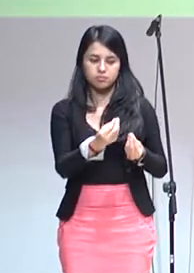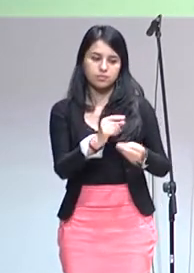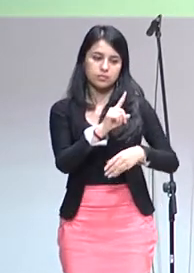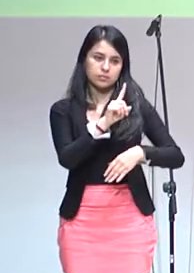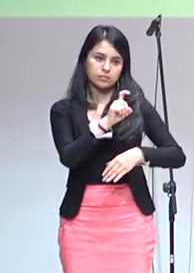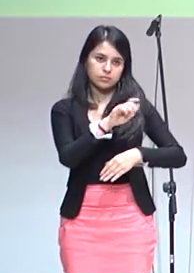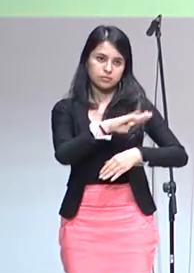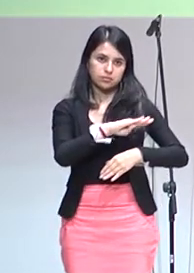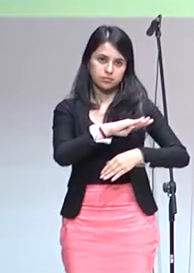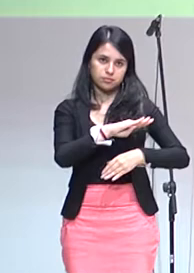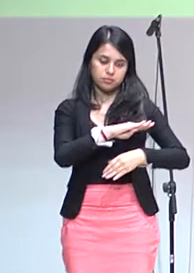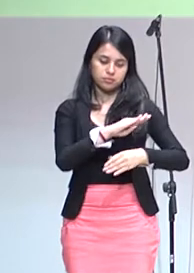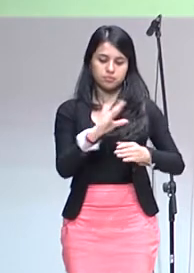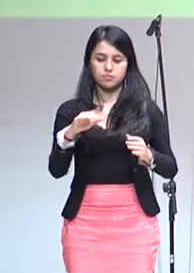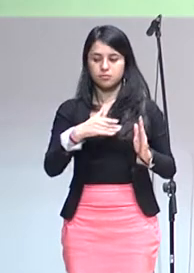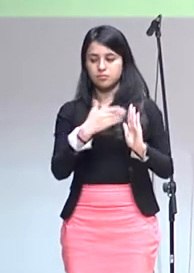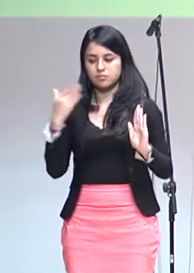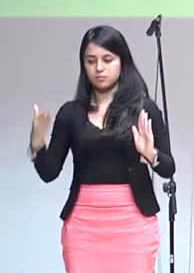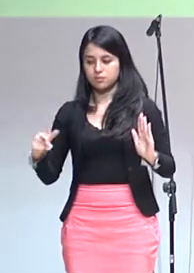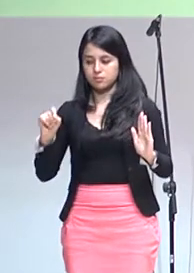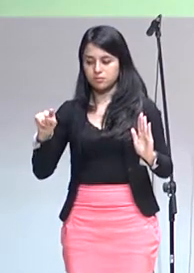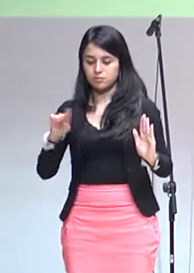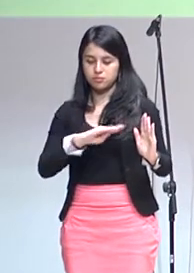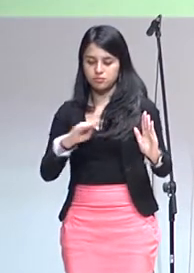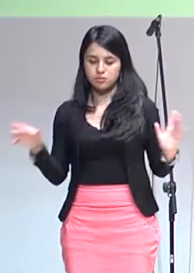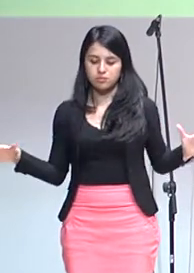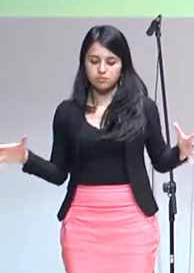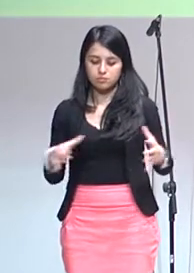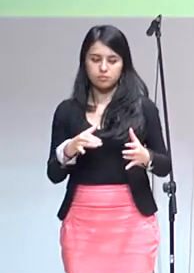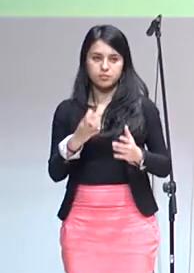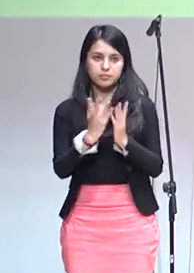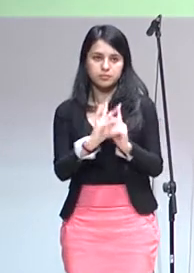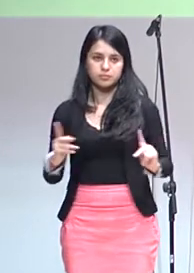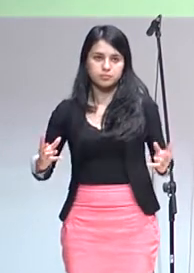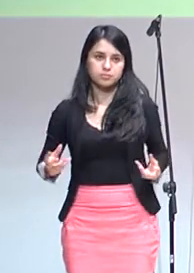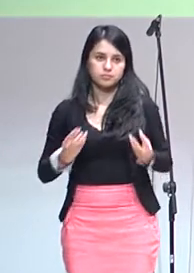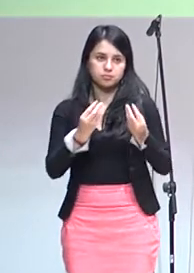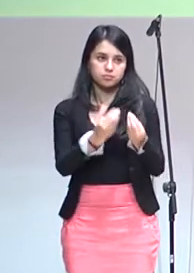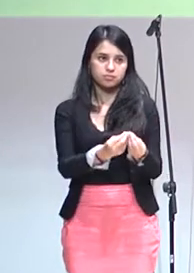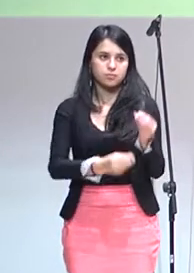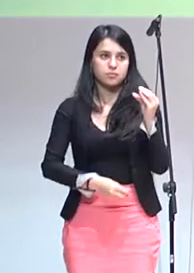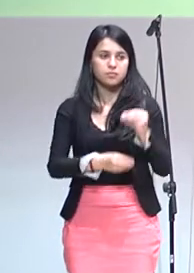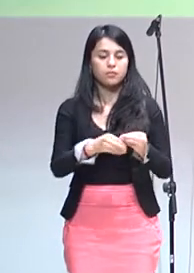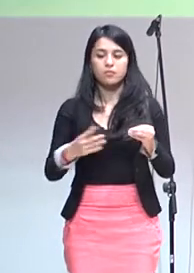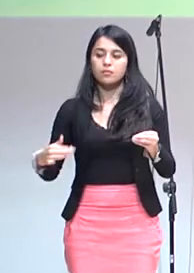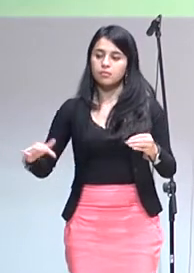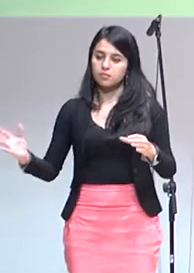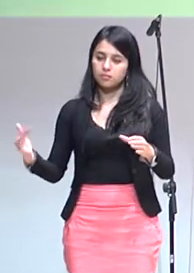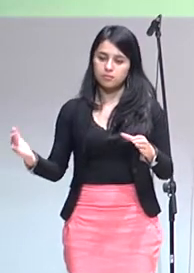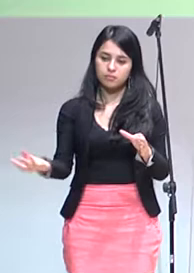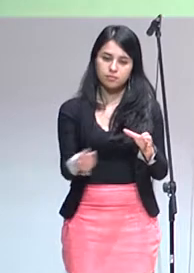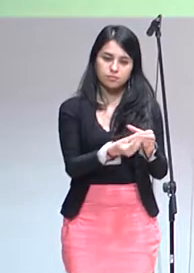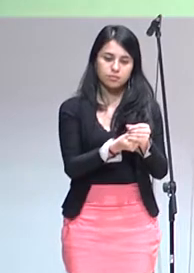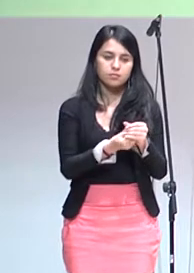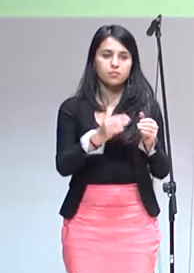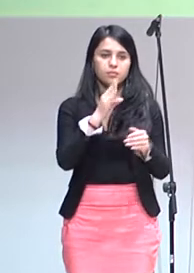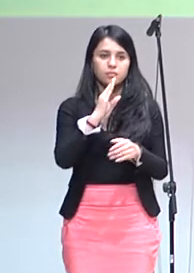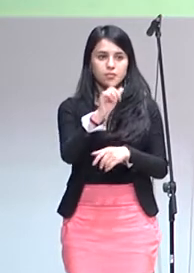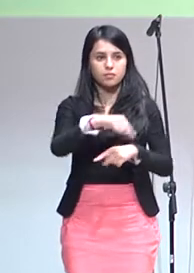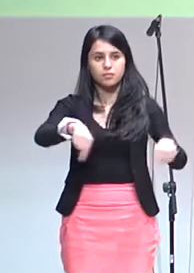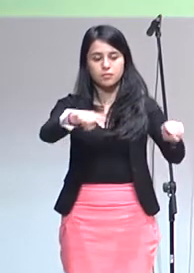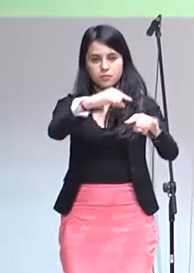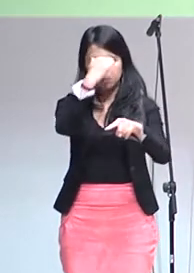6 a 11, que no fue nada fácil, pero interesante reto. Y también era vincular a todos los docentes